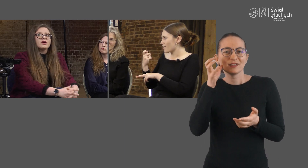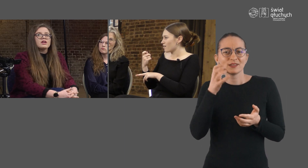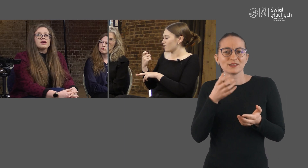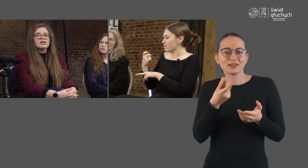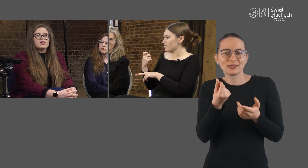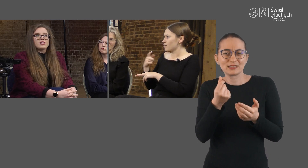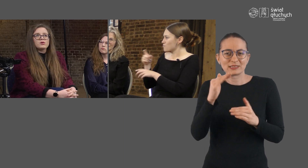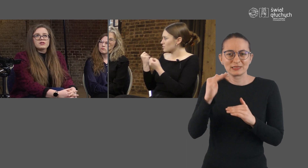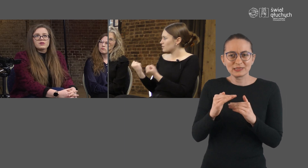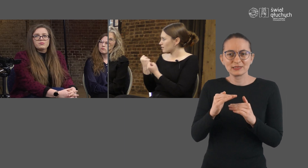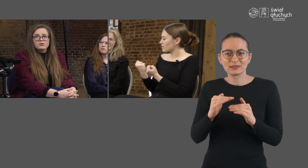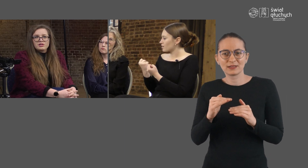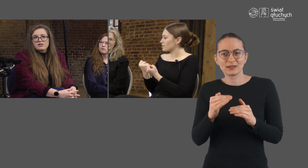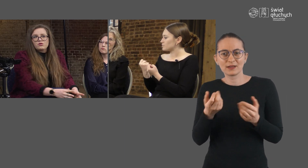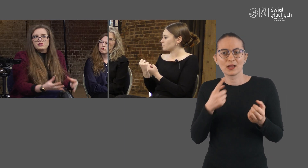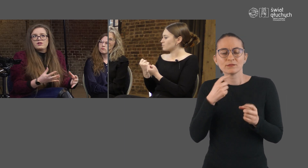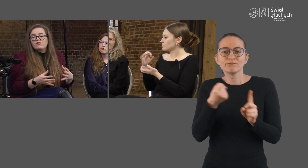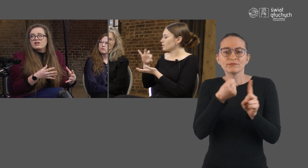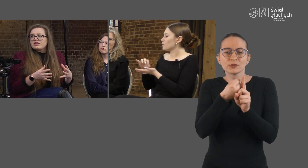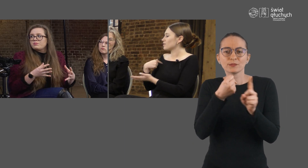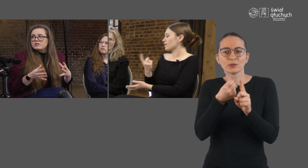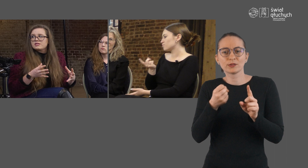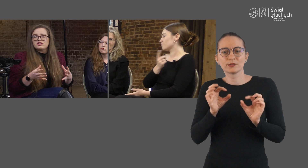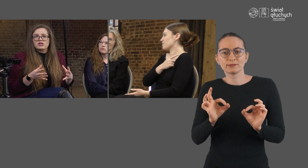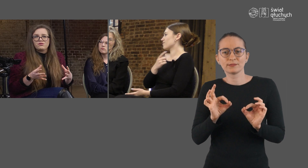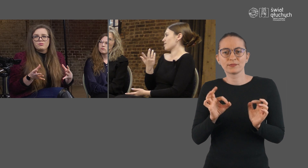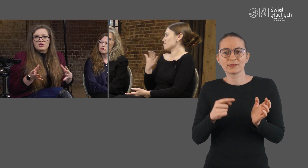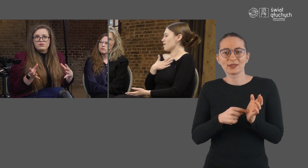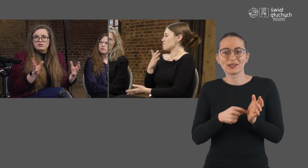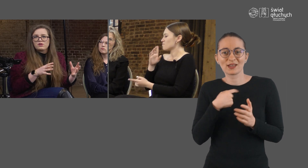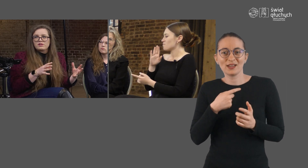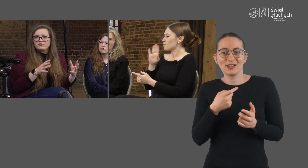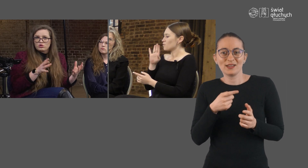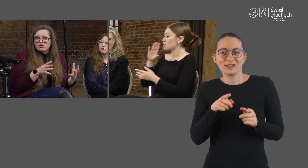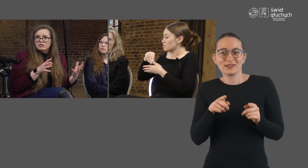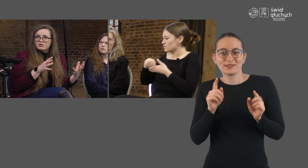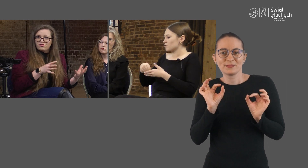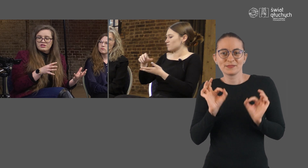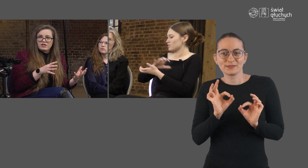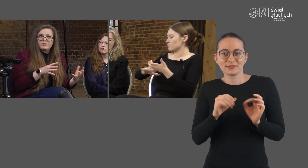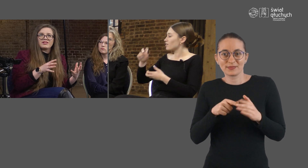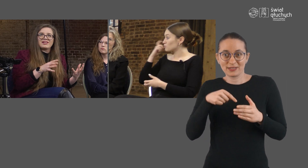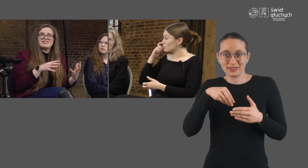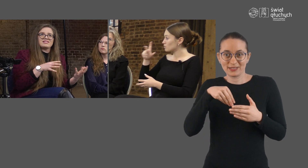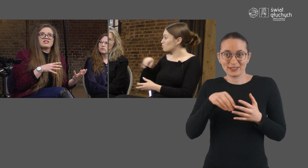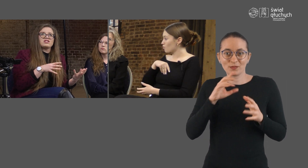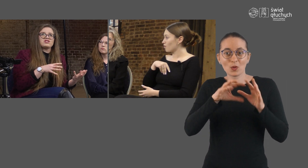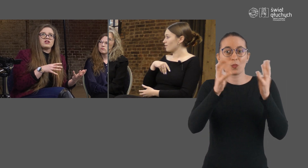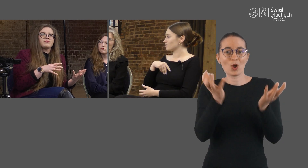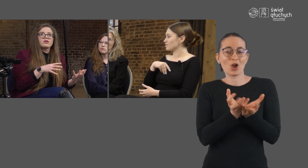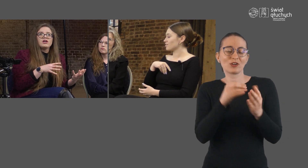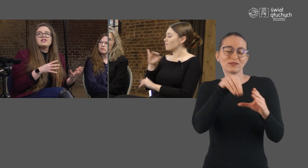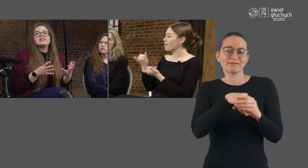słuchowe. I akurat jestem w uprzywilejowanej tej pozycji, że mogę funkcjonować w słyszącym świecie na takiej